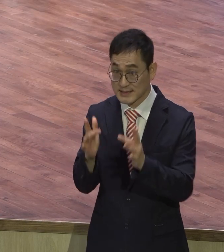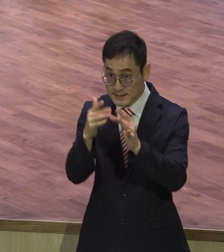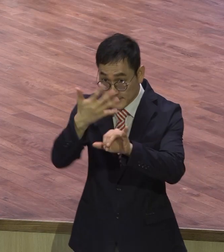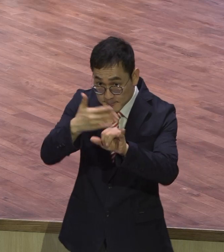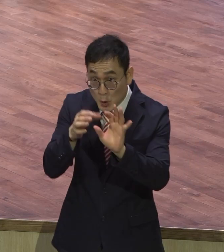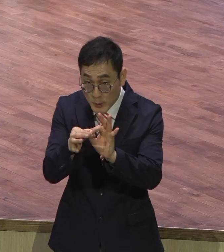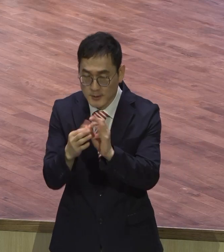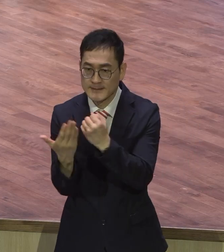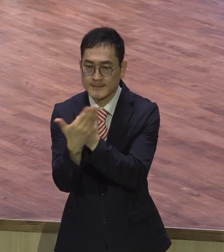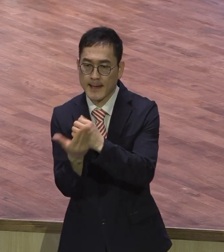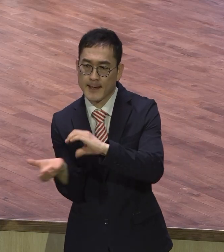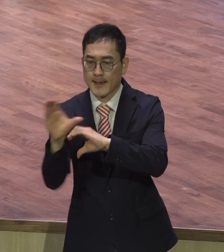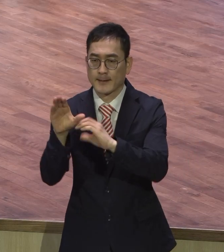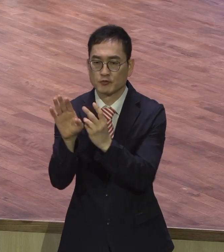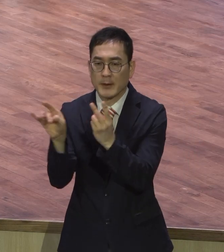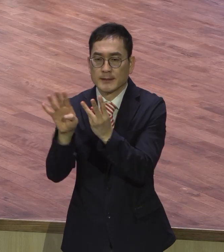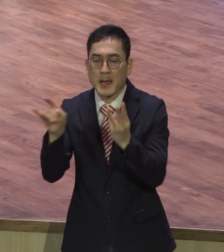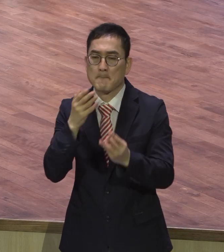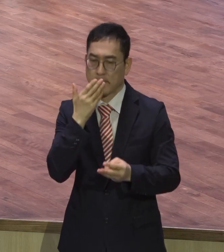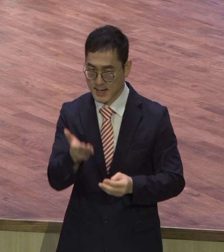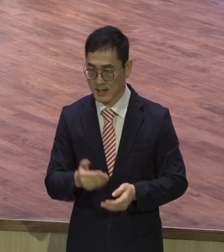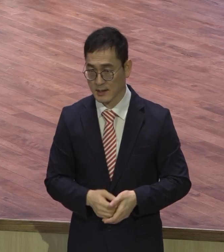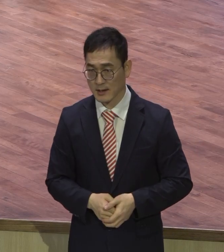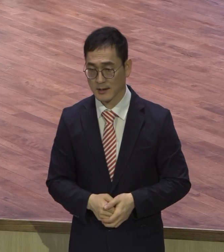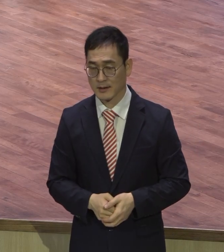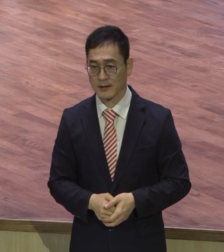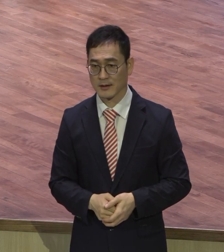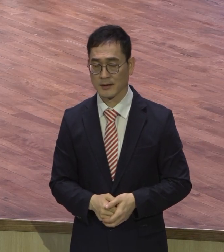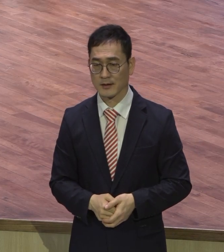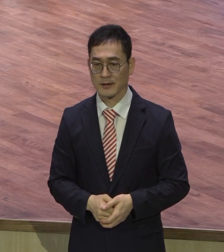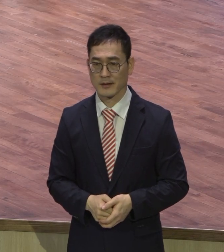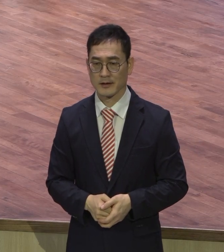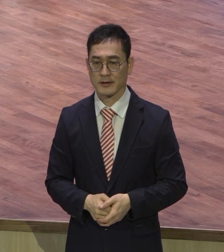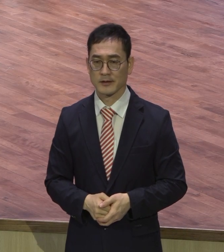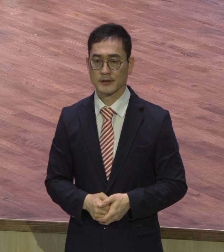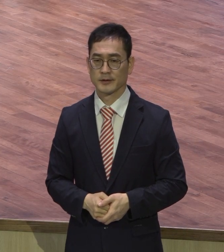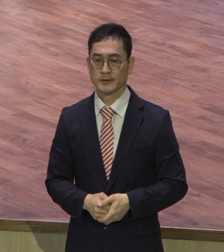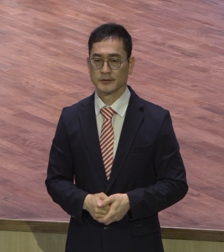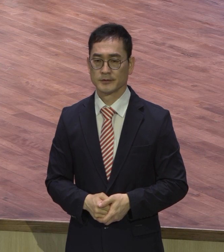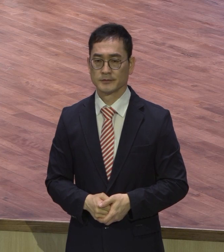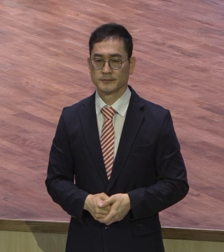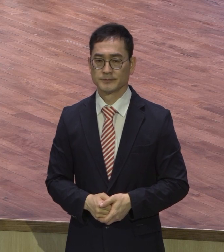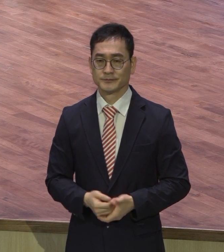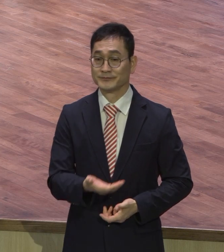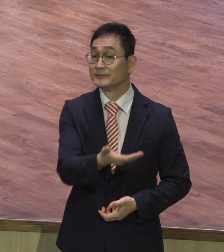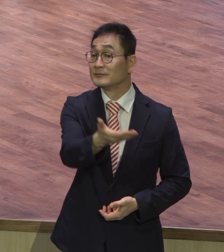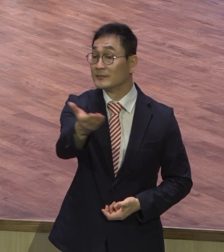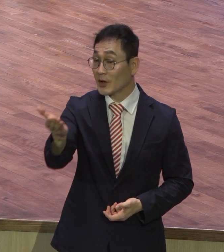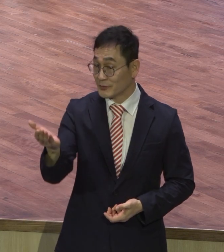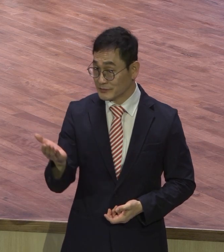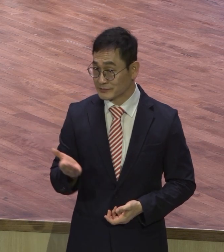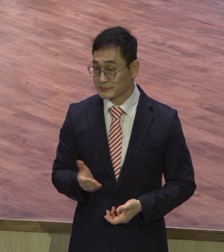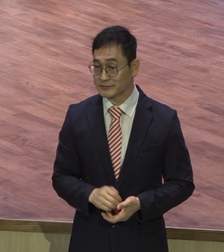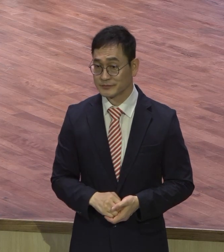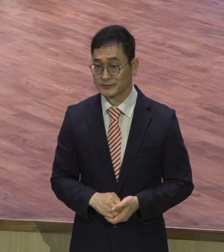통해서 온라인 모든 인터넷 통해서 우리 영계 모든 성도들